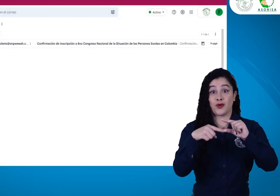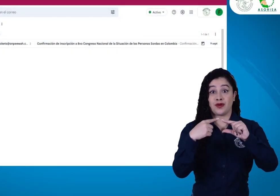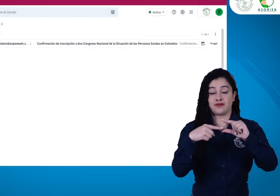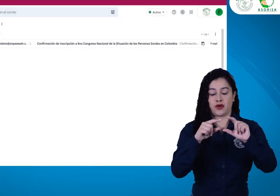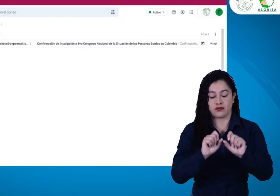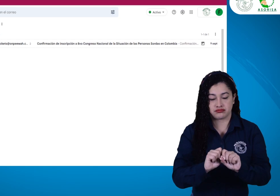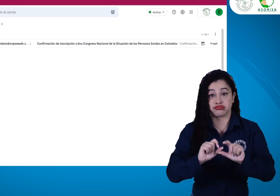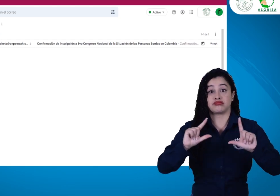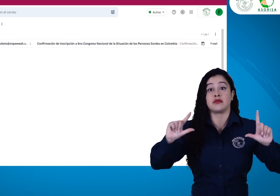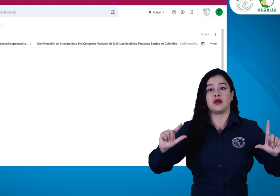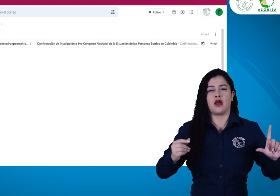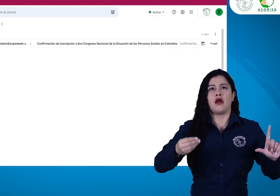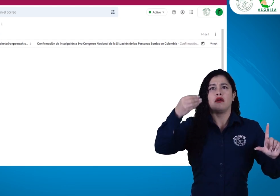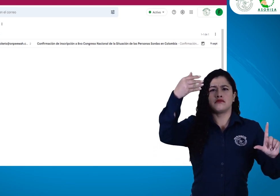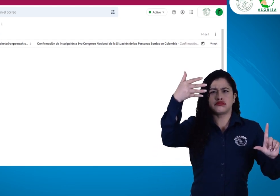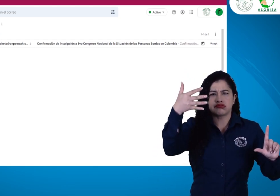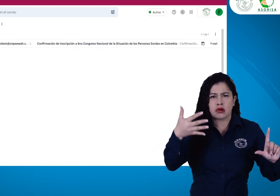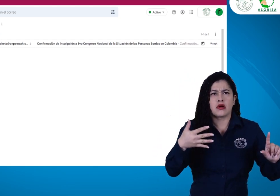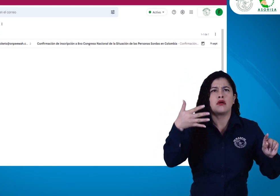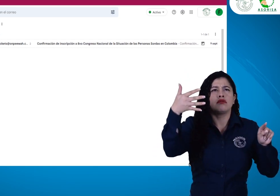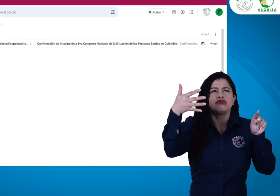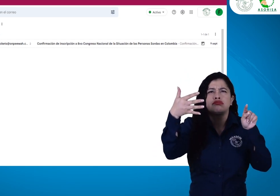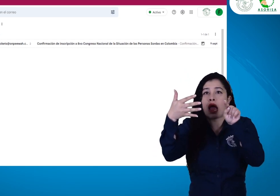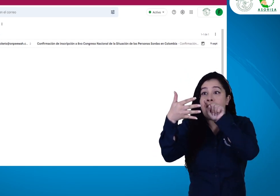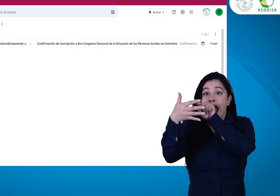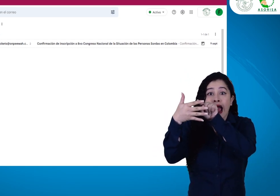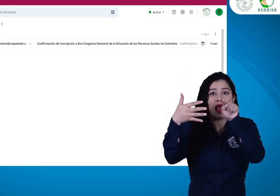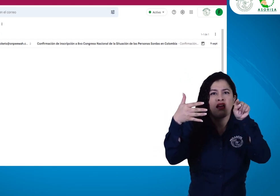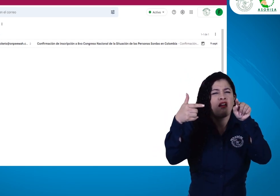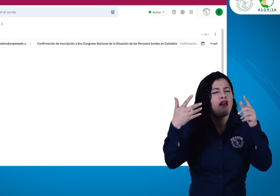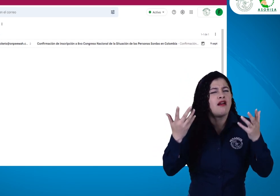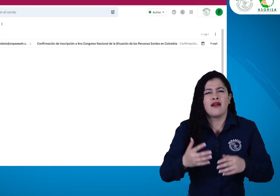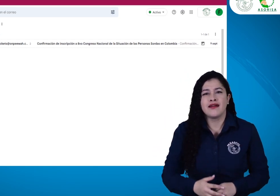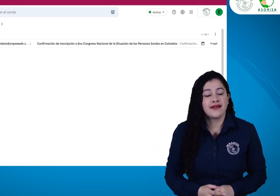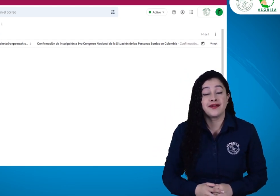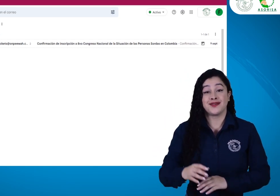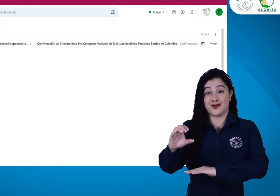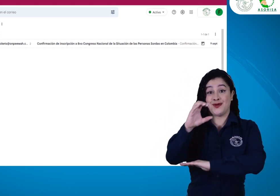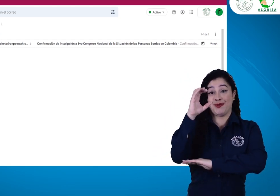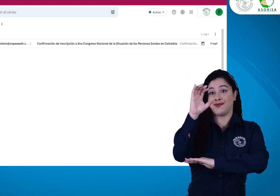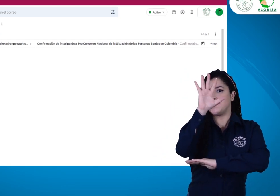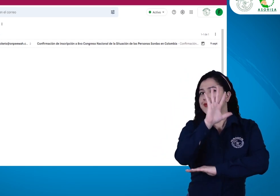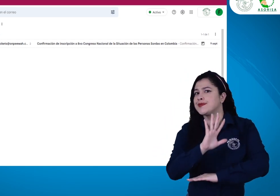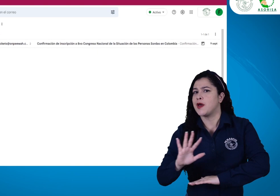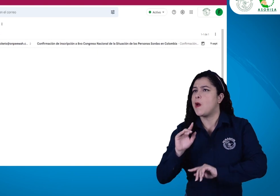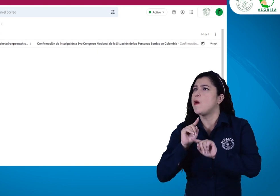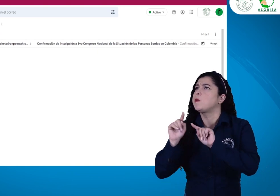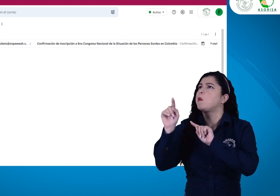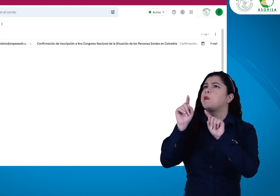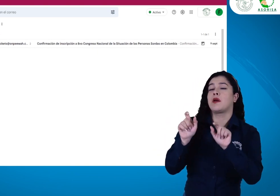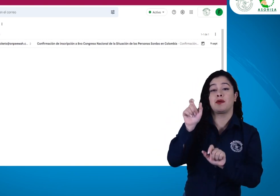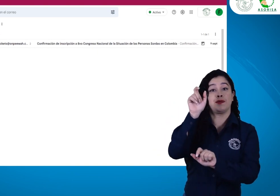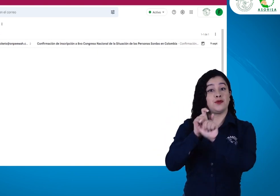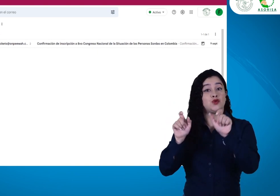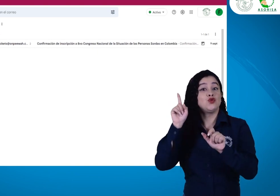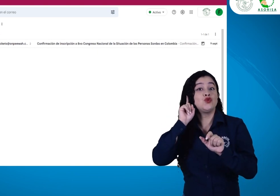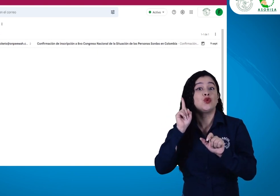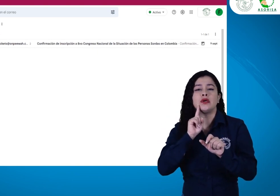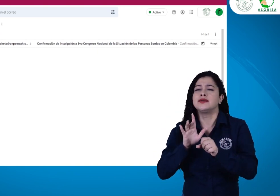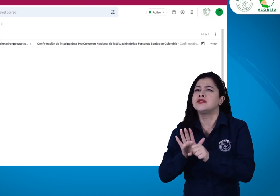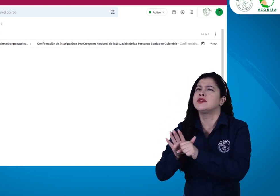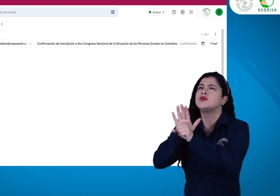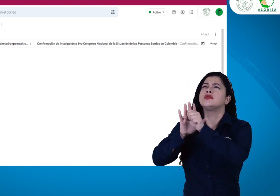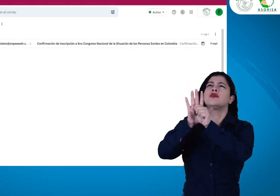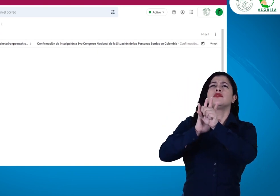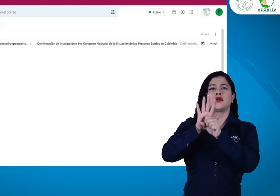debes Ingresar a tu correo electrónico en la bandeja de entrada aparecerá el correo del registro oficial al octavo